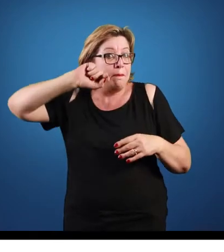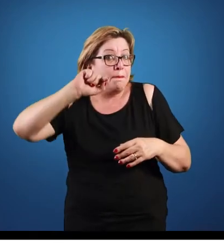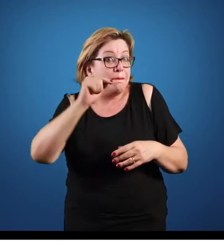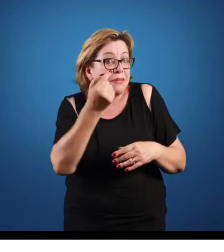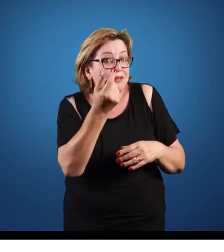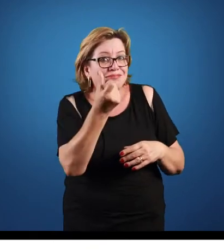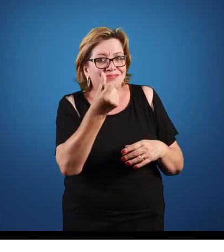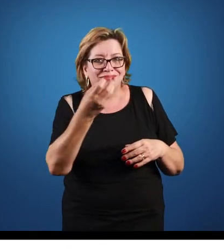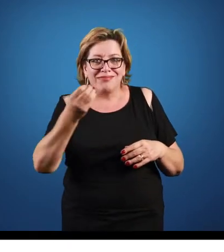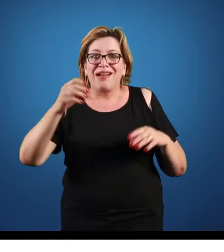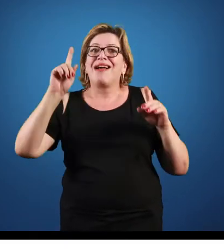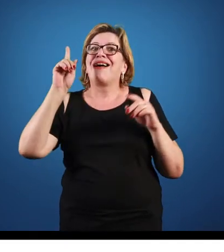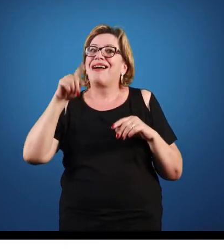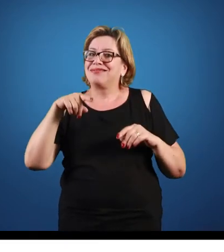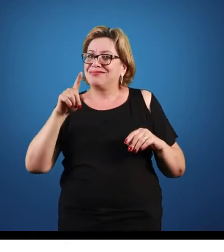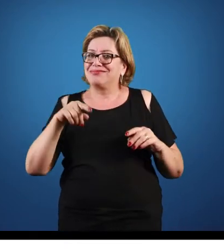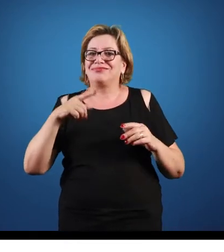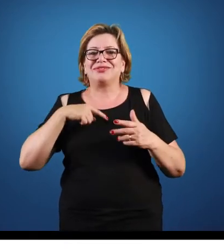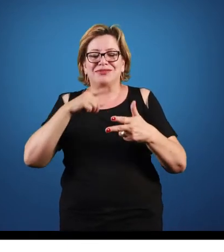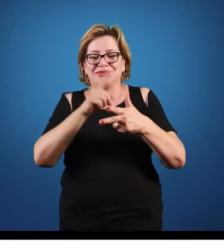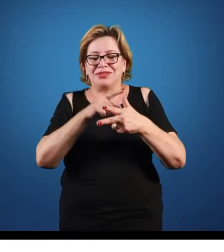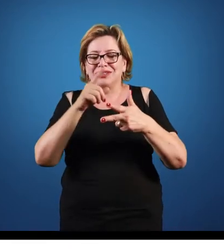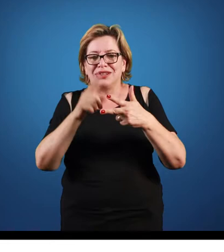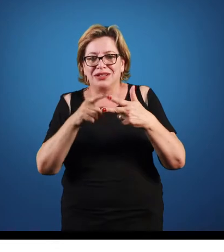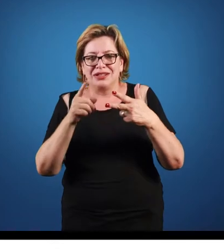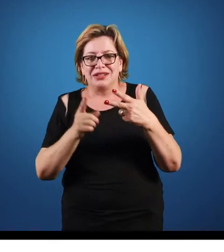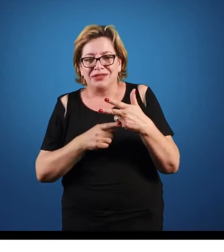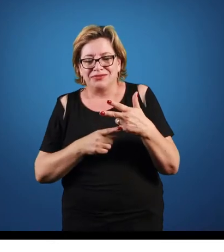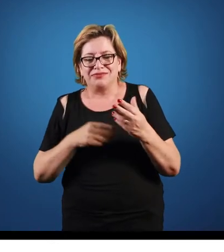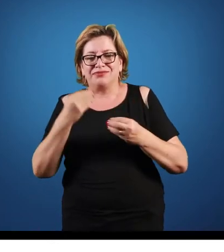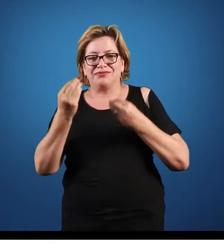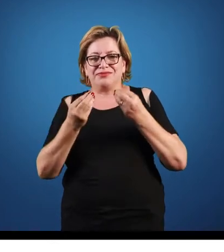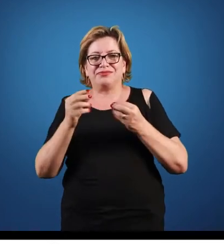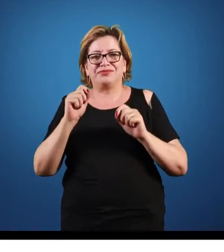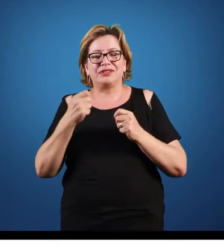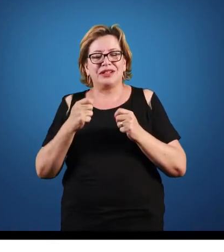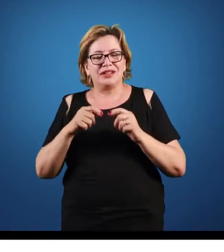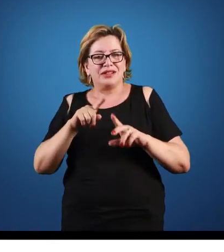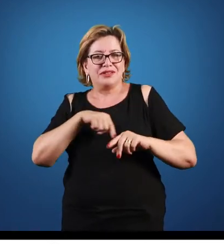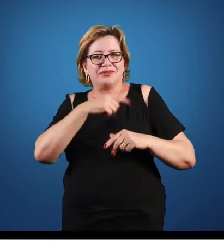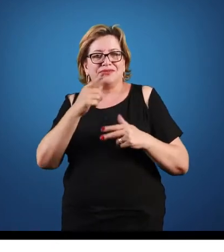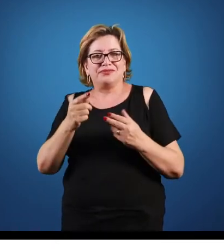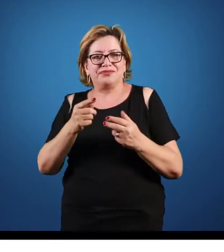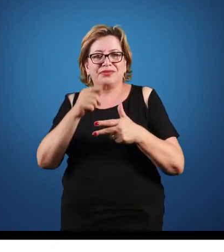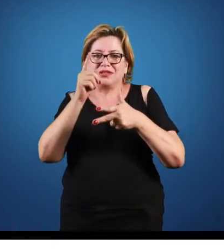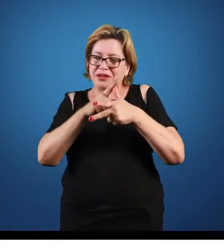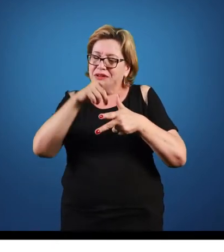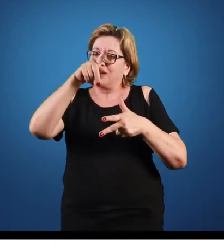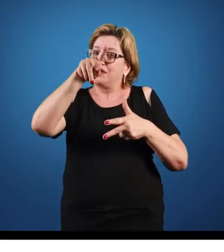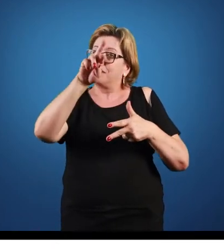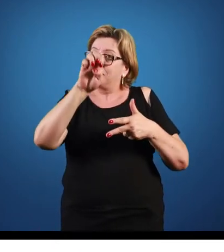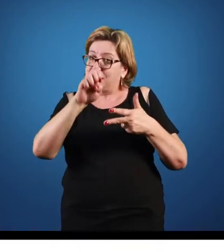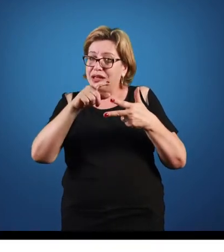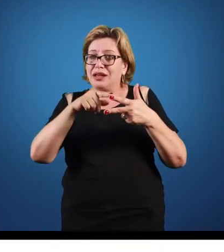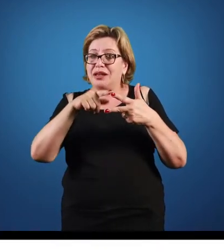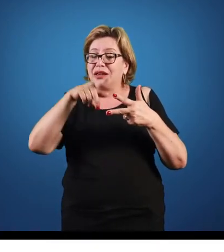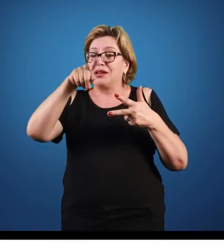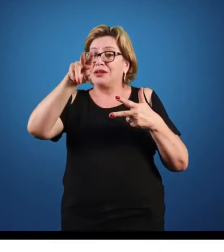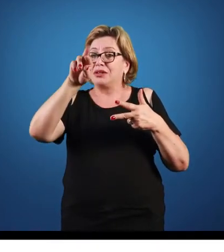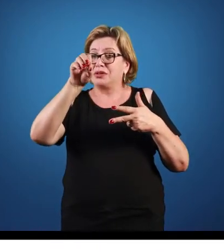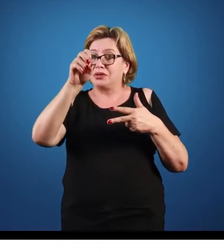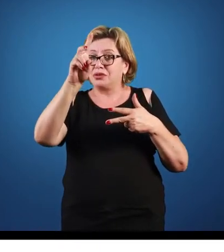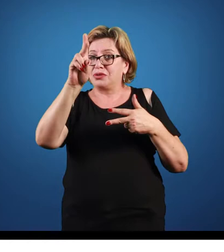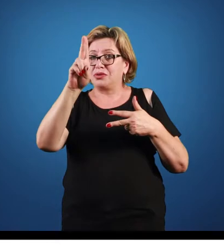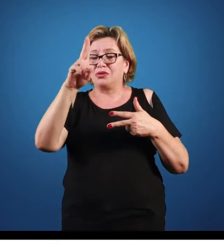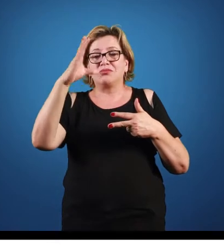então nós temos três fases dentro da da parte da edição que vocês precisam tomar conhecimento que é pré produção a produção ea pós-produção